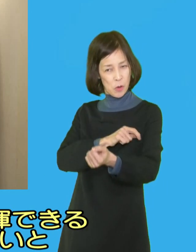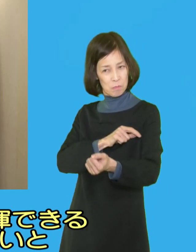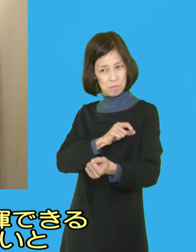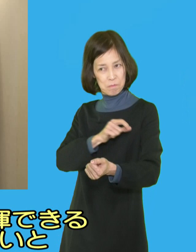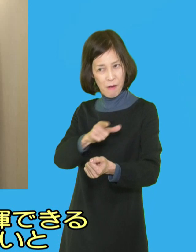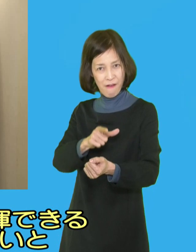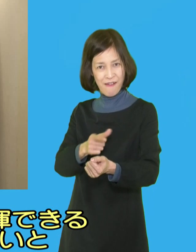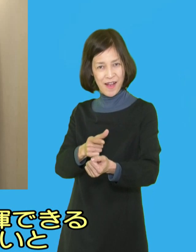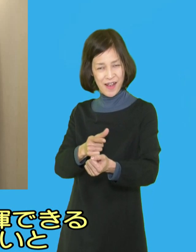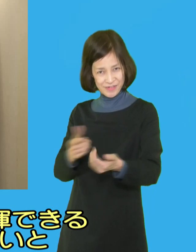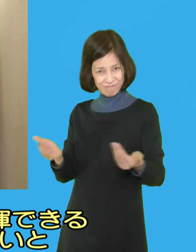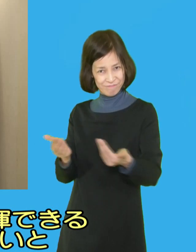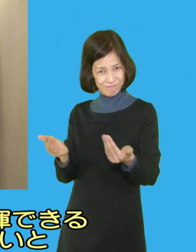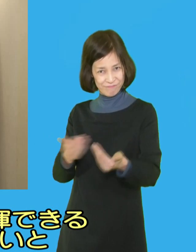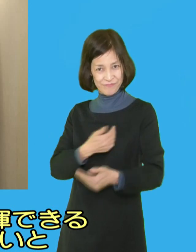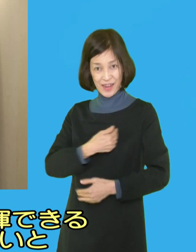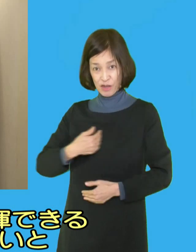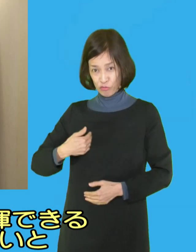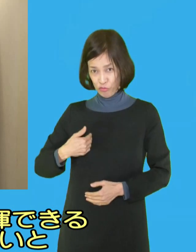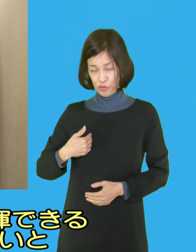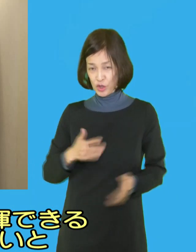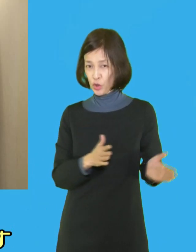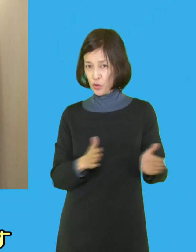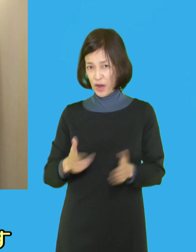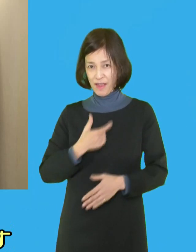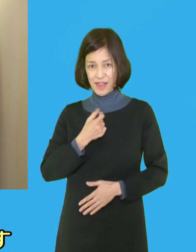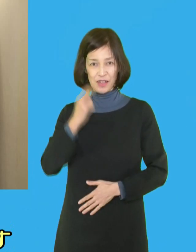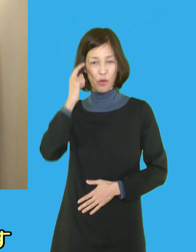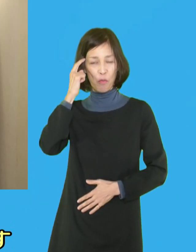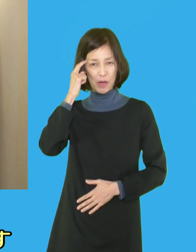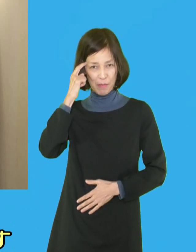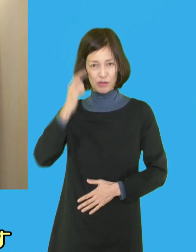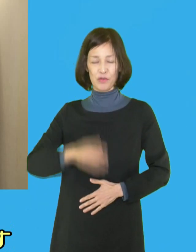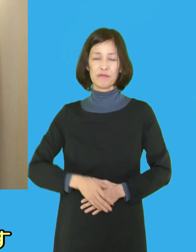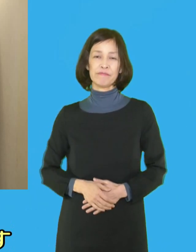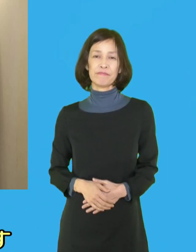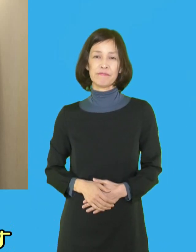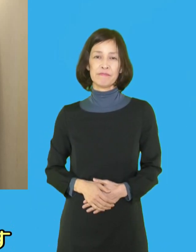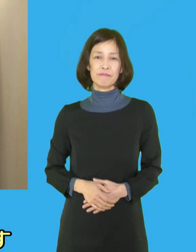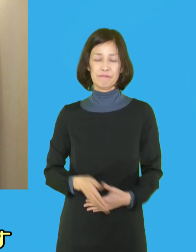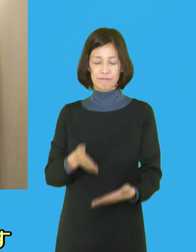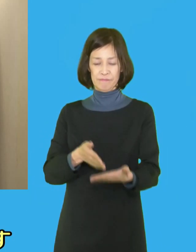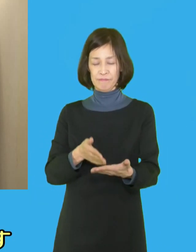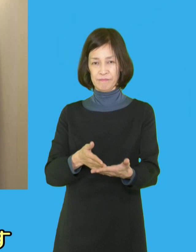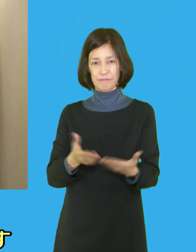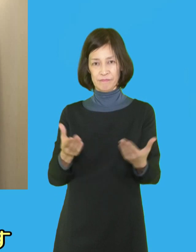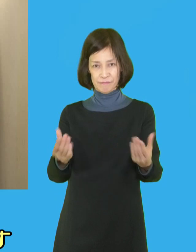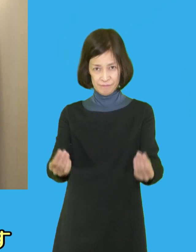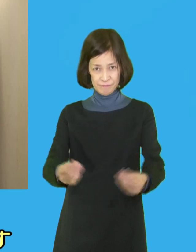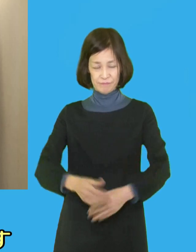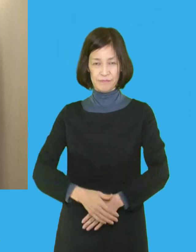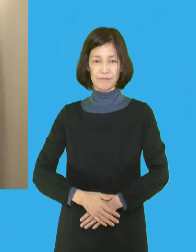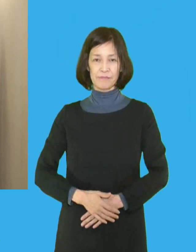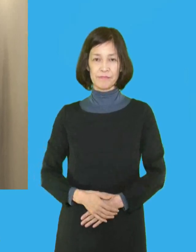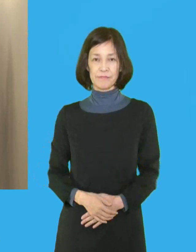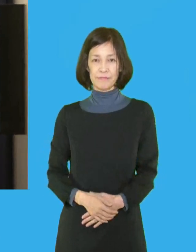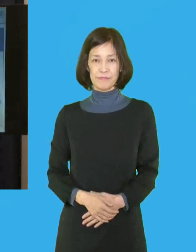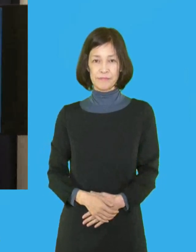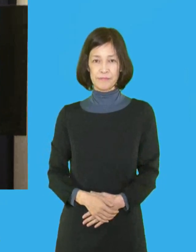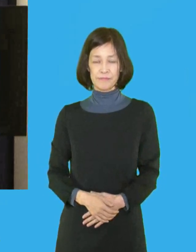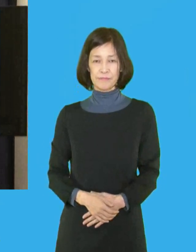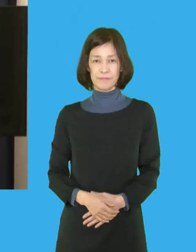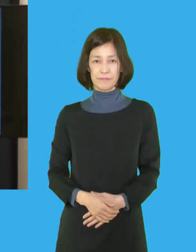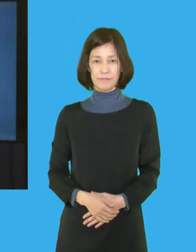をどんどんと発揮していただける職場環境を整えていきたいと考えております。私からは以上です。